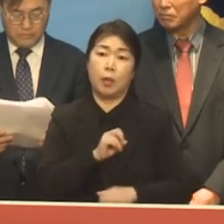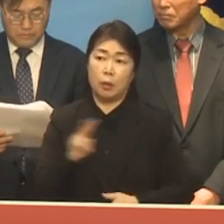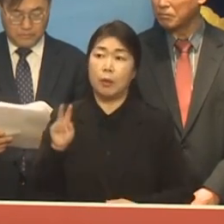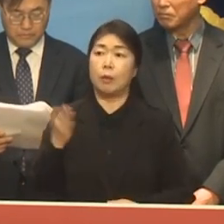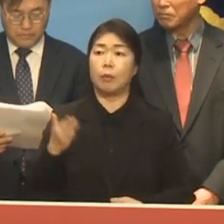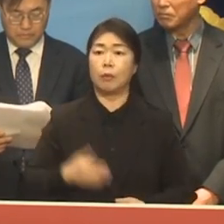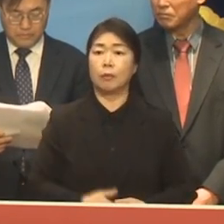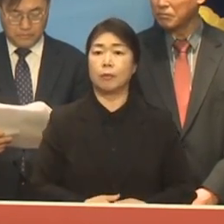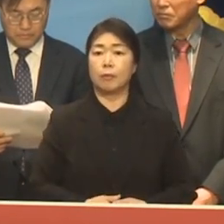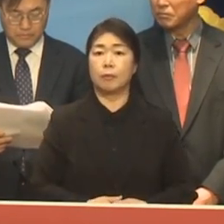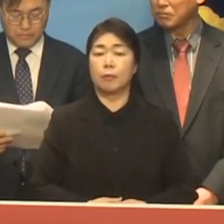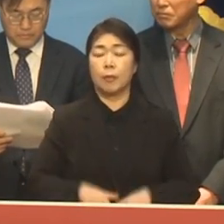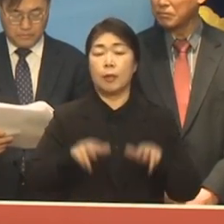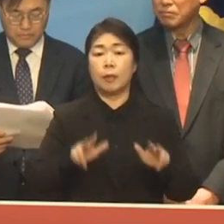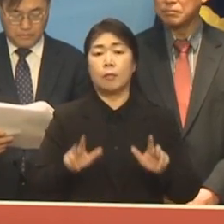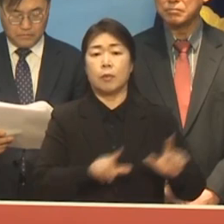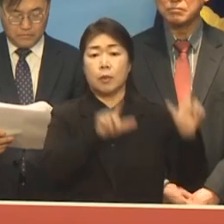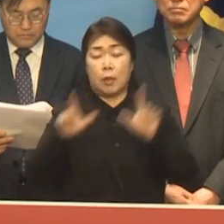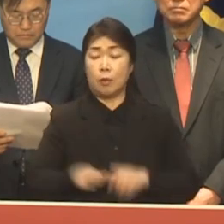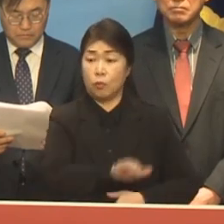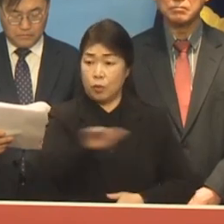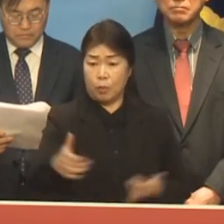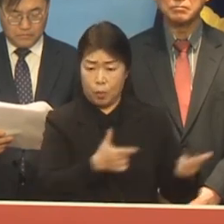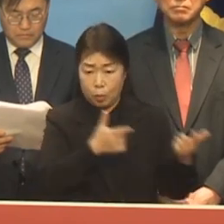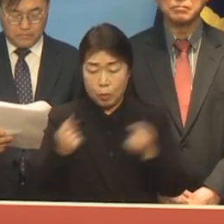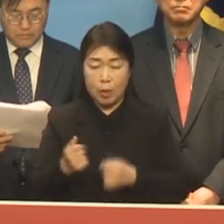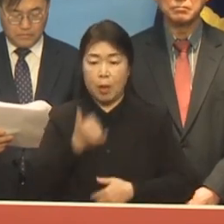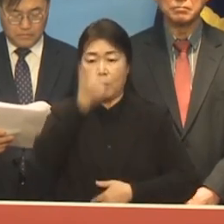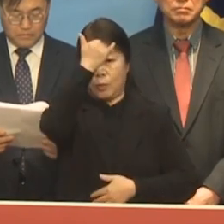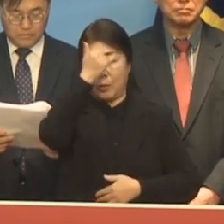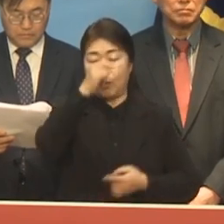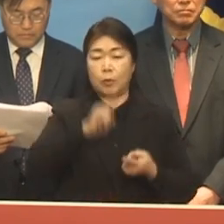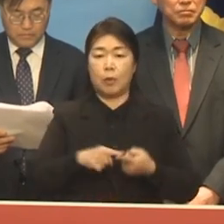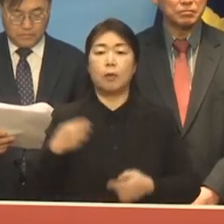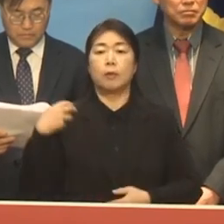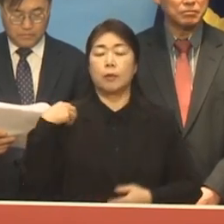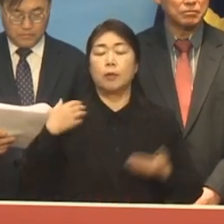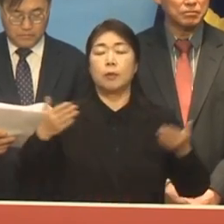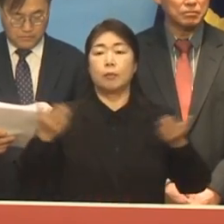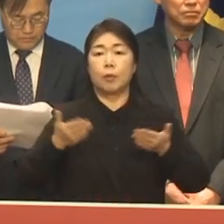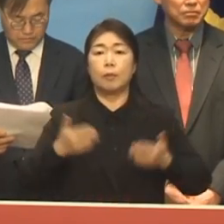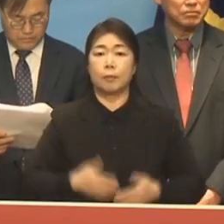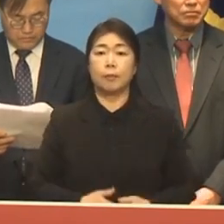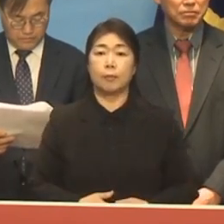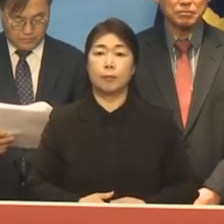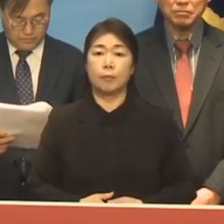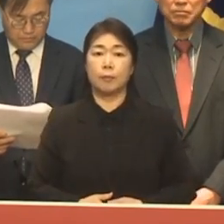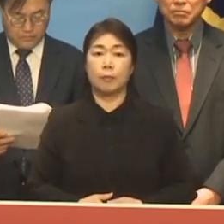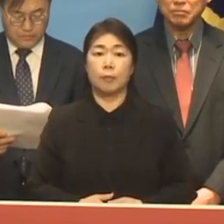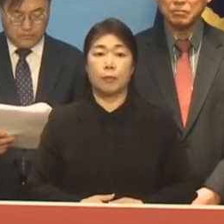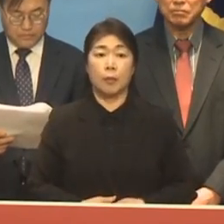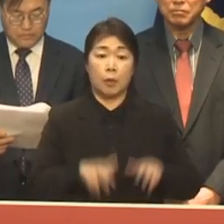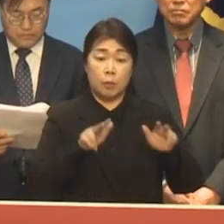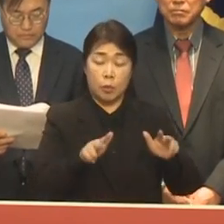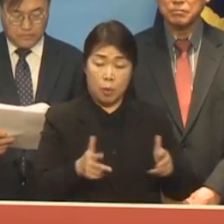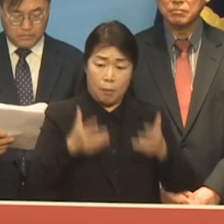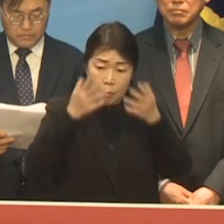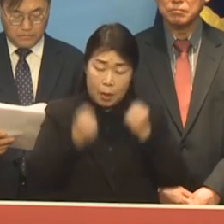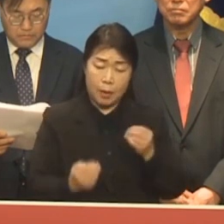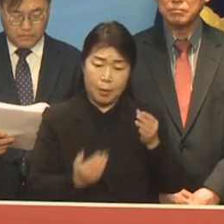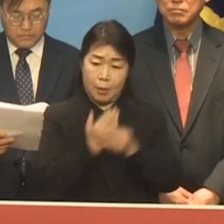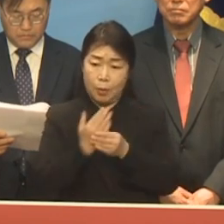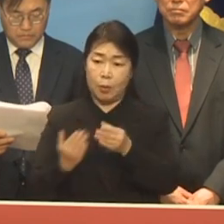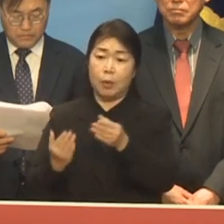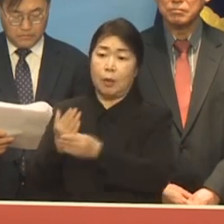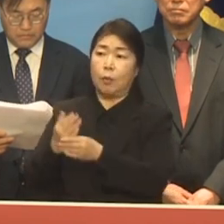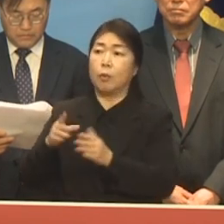것은 현재에 사는 우리 국민들의 도덕적 의무입니다. 지금도 수많은 사건